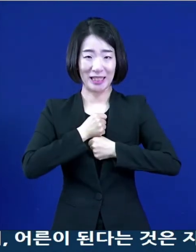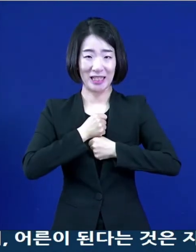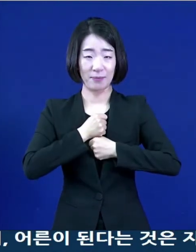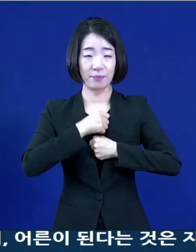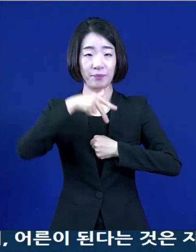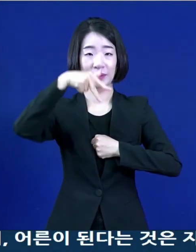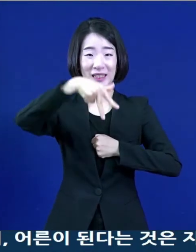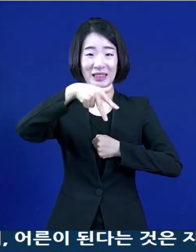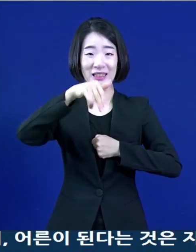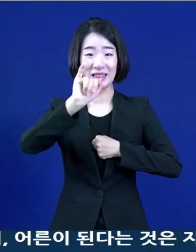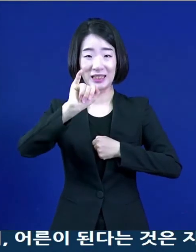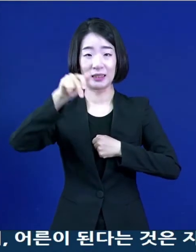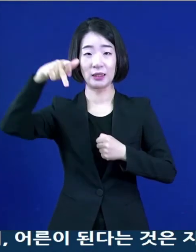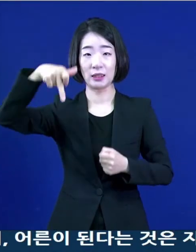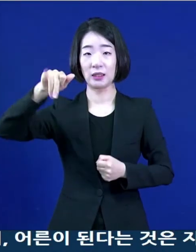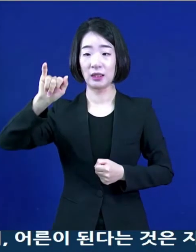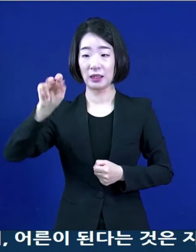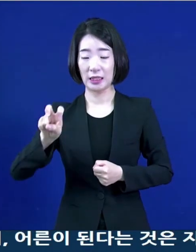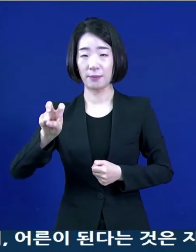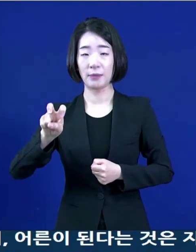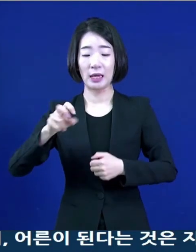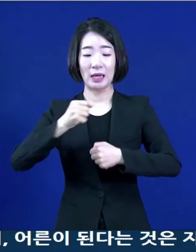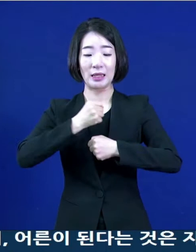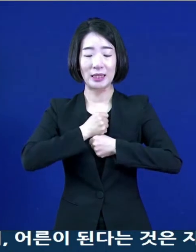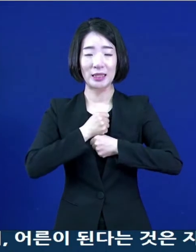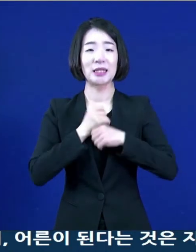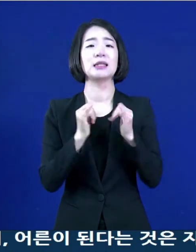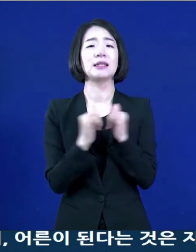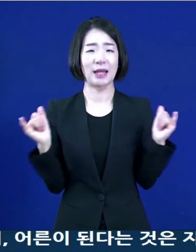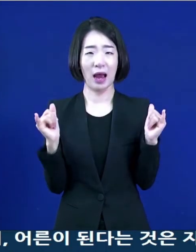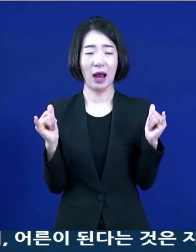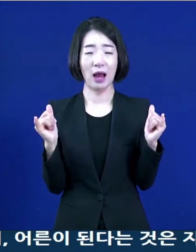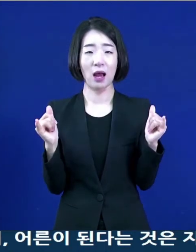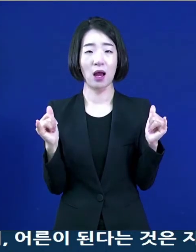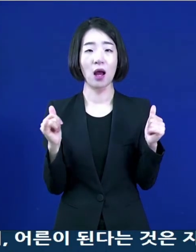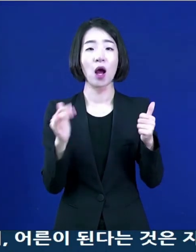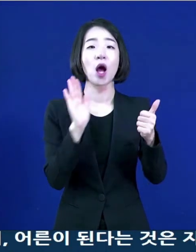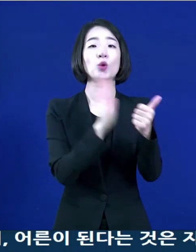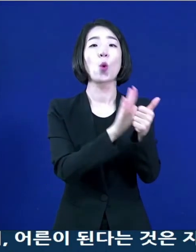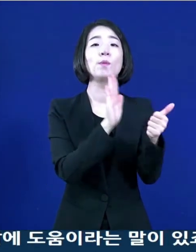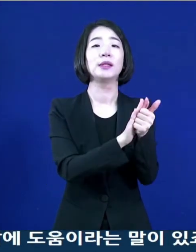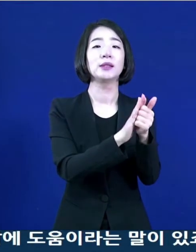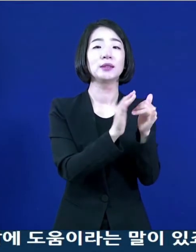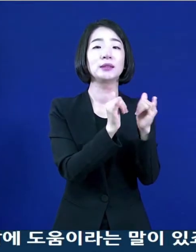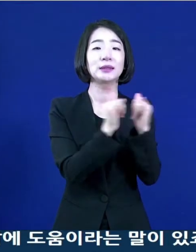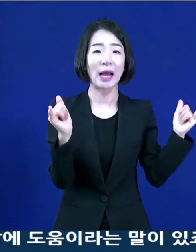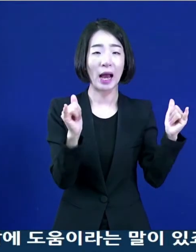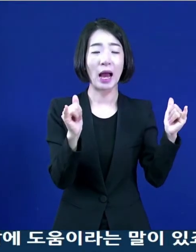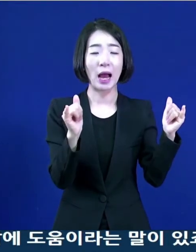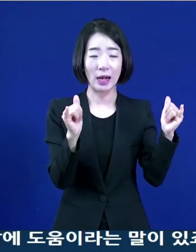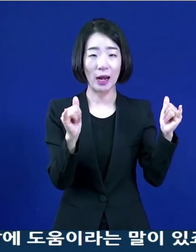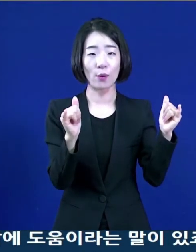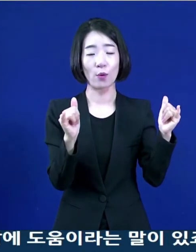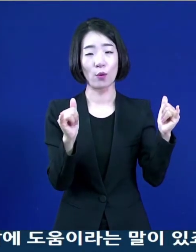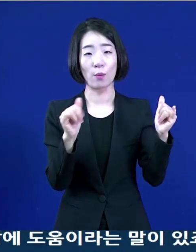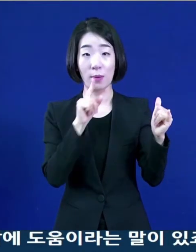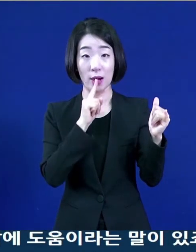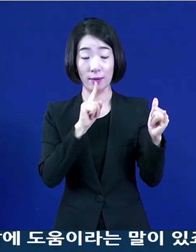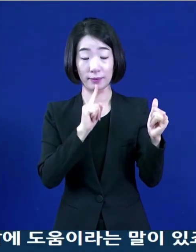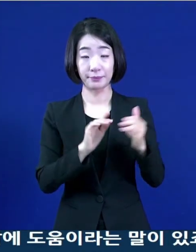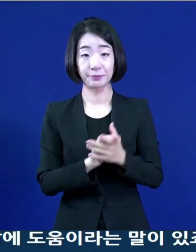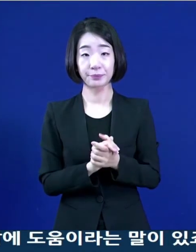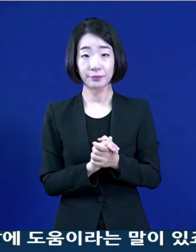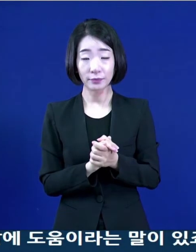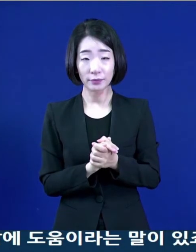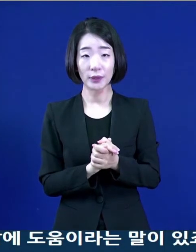그 지키는 자라는 뜻으로 이를 붙여서 지킴이, 이런 말도 생겼으면 좋겠습니다. 저는 어른들은 지킴이라고